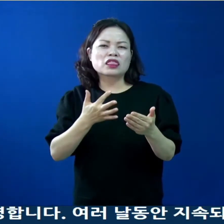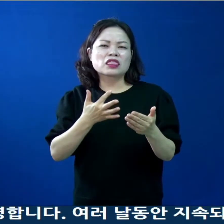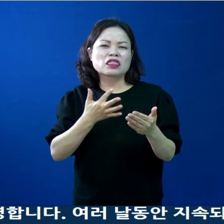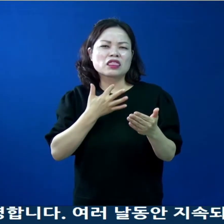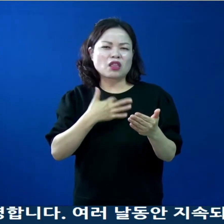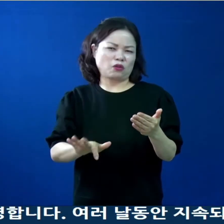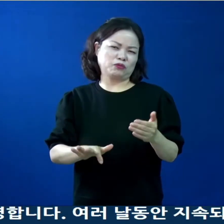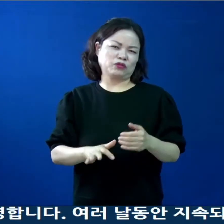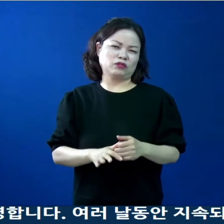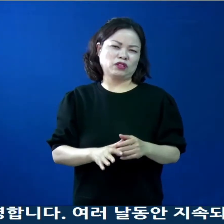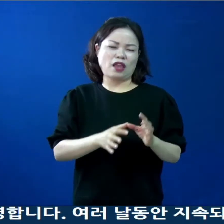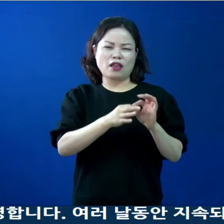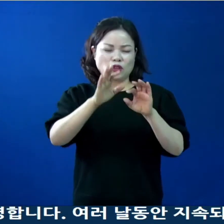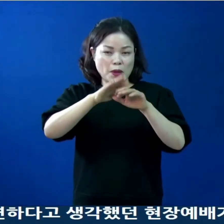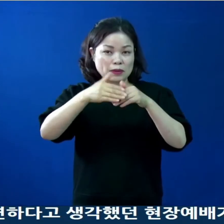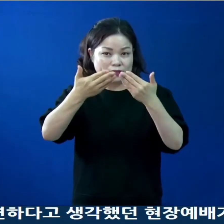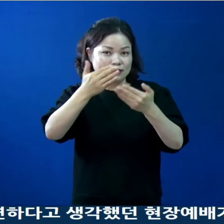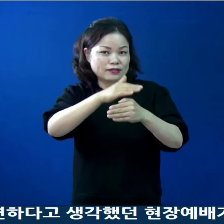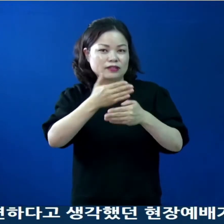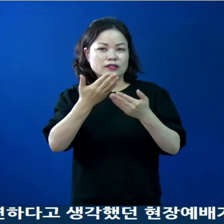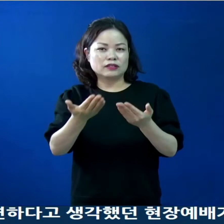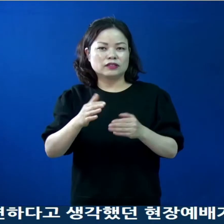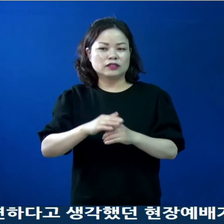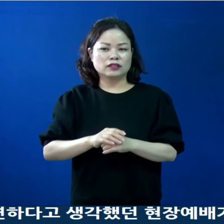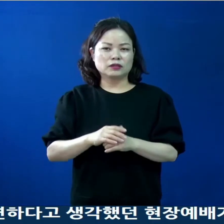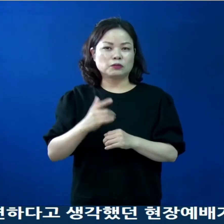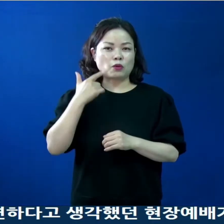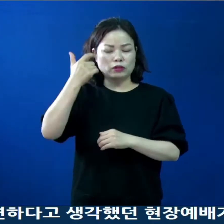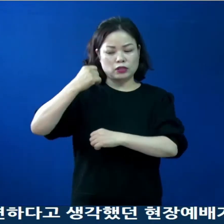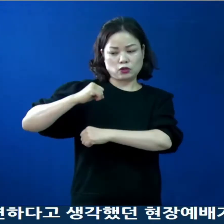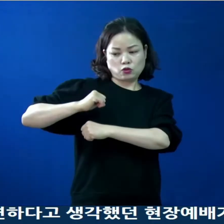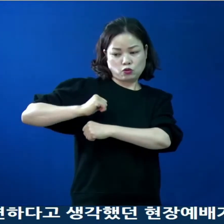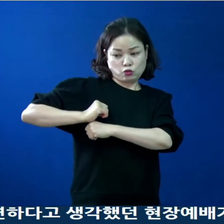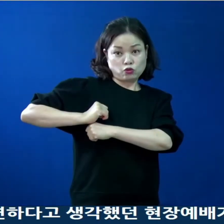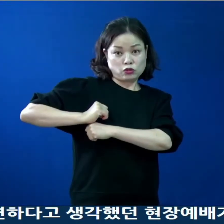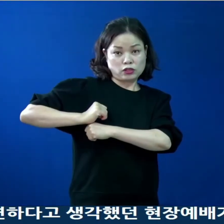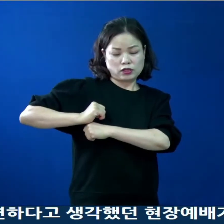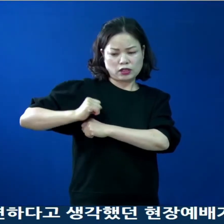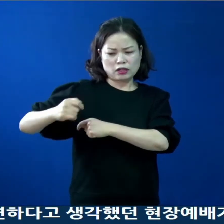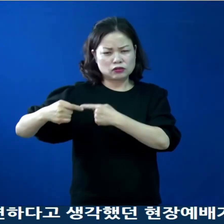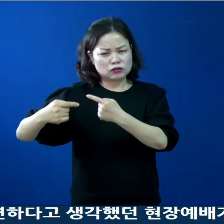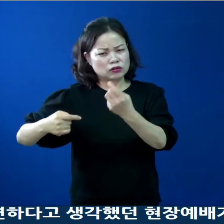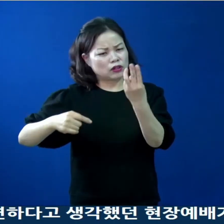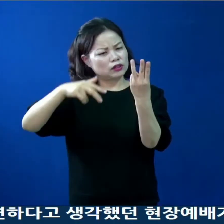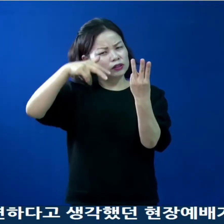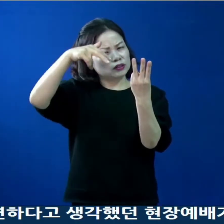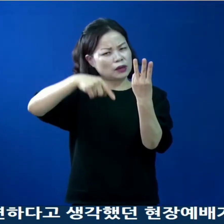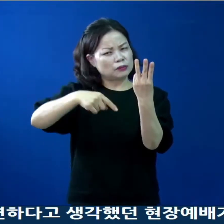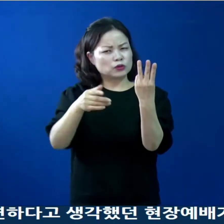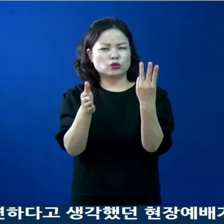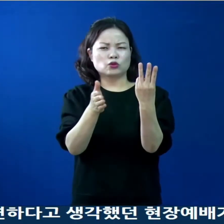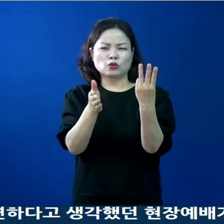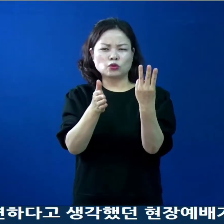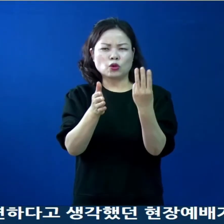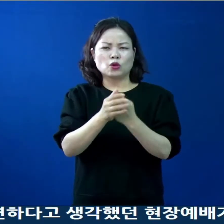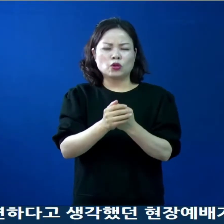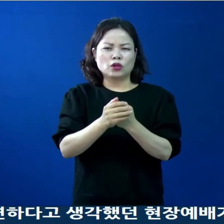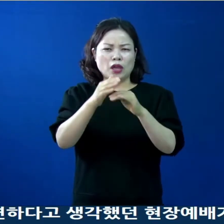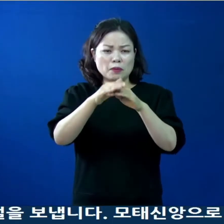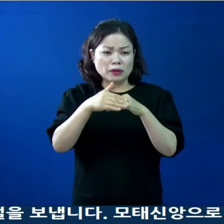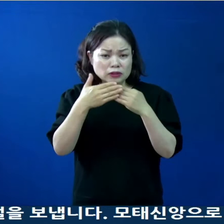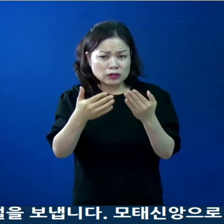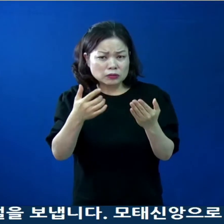것 같은데, 제가 군에 입대해서 입소대와 훈련소를 지나면서 한 3주 정도 예배는 그냥